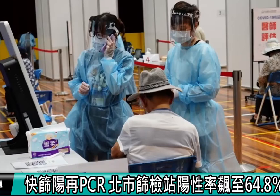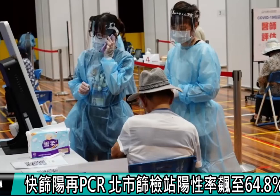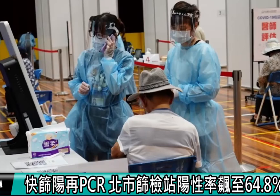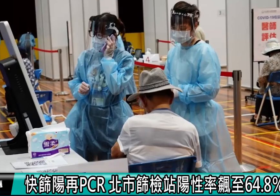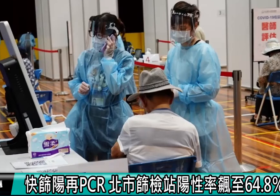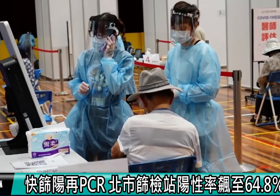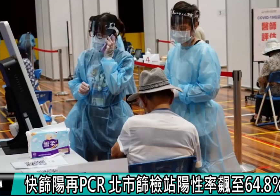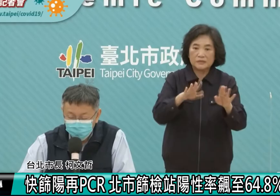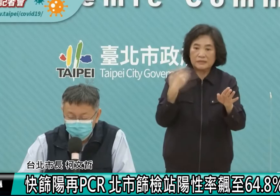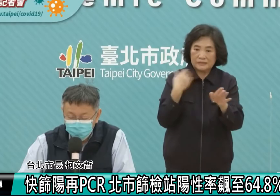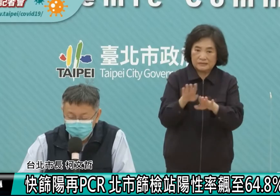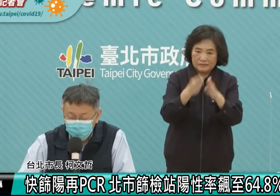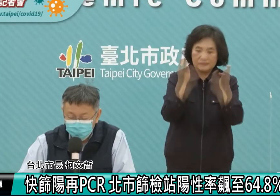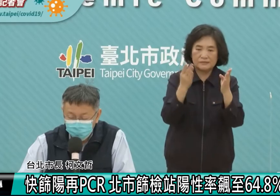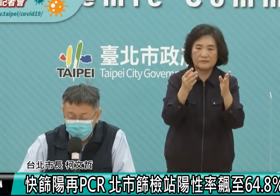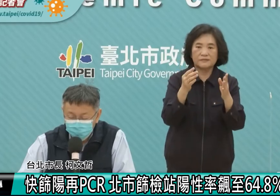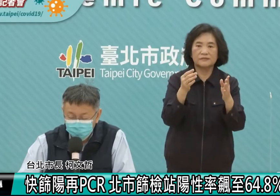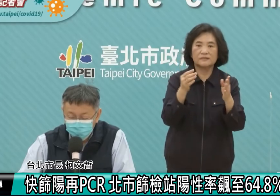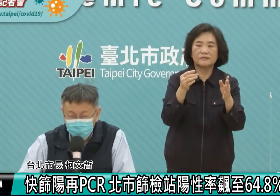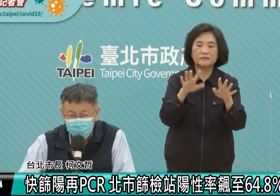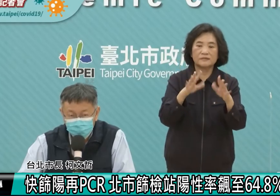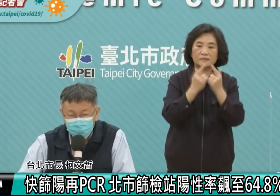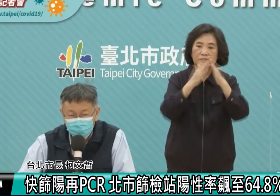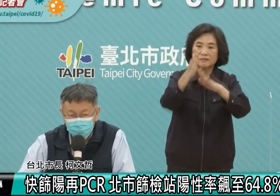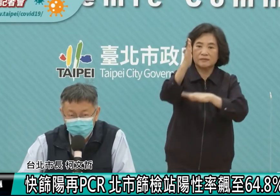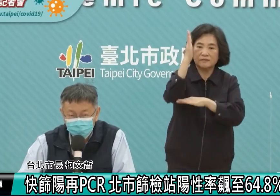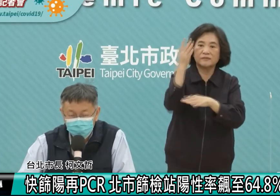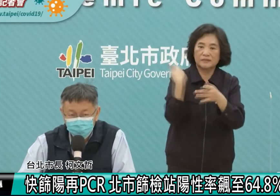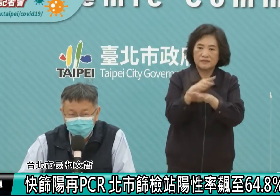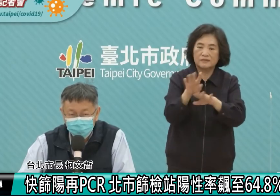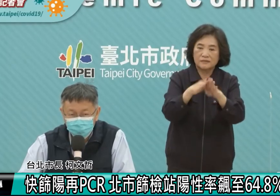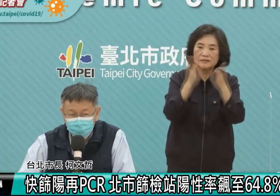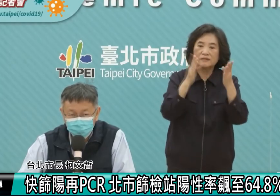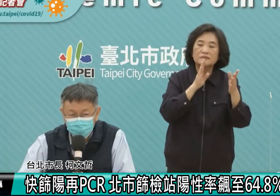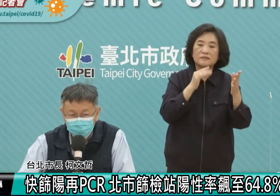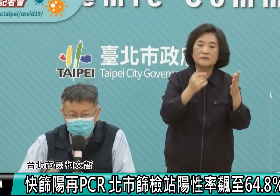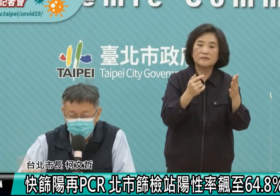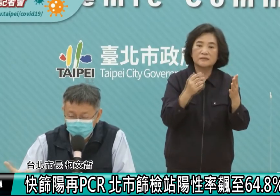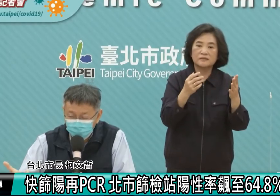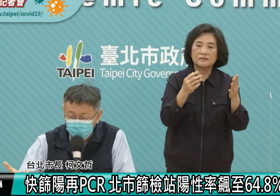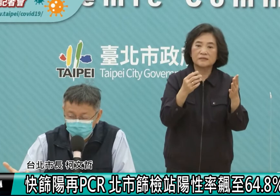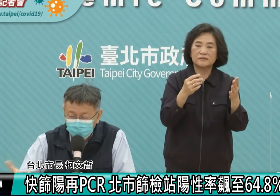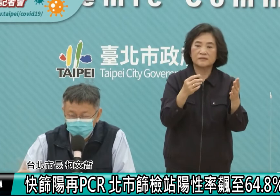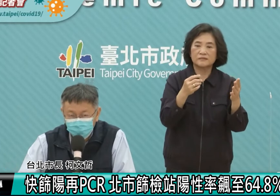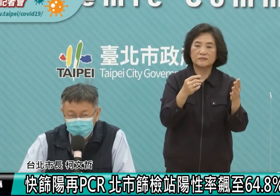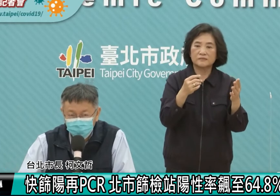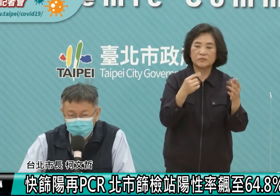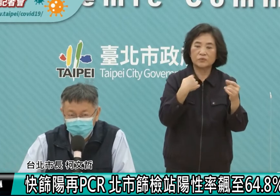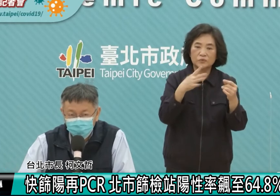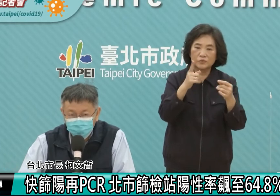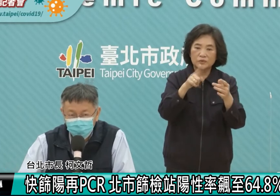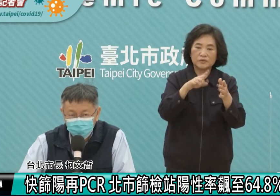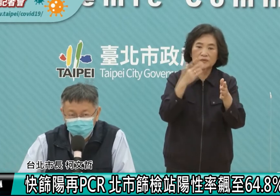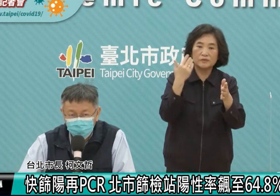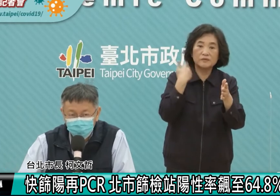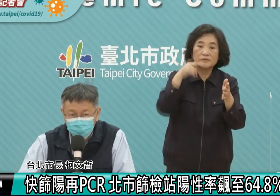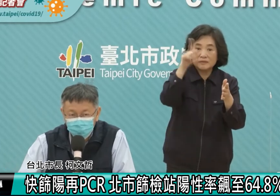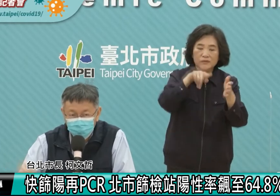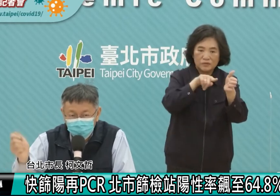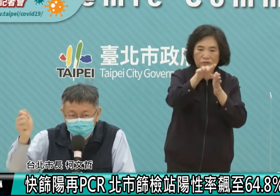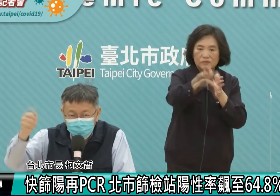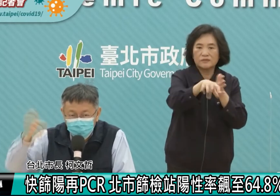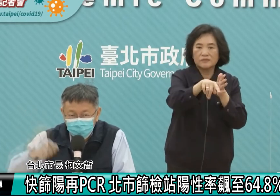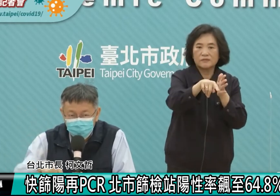在已经开始在，包括我们台北市政府也开始在我们在士北科有一个专区也在动员了，现在连